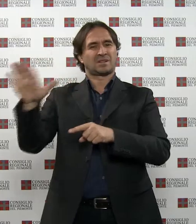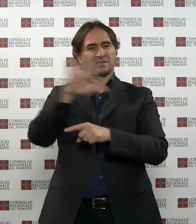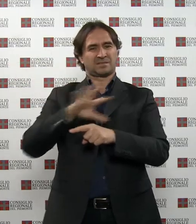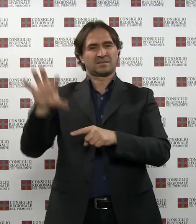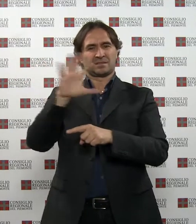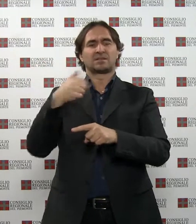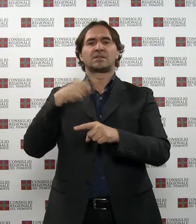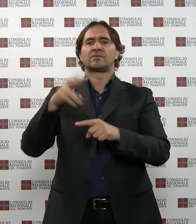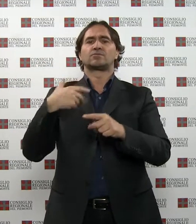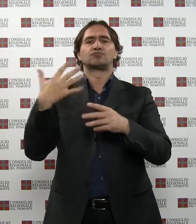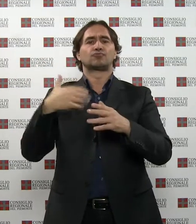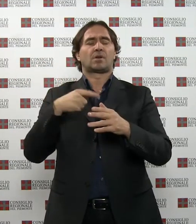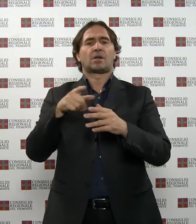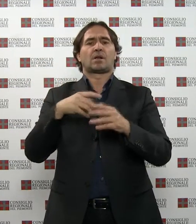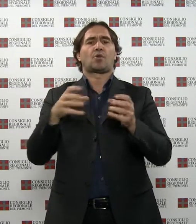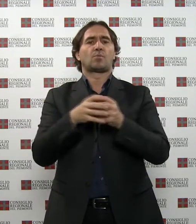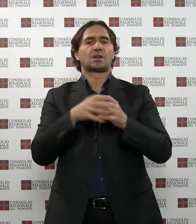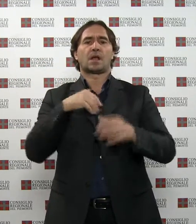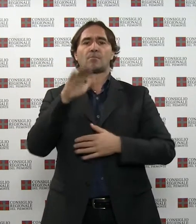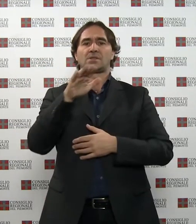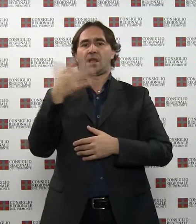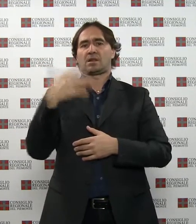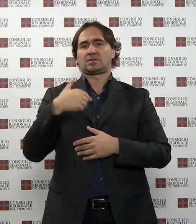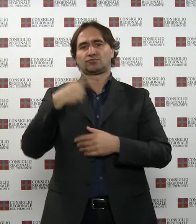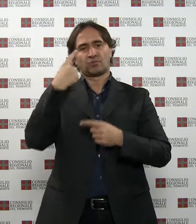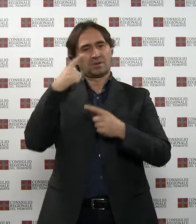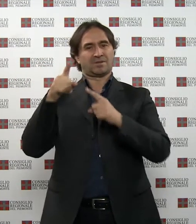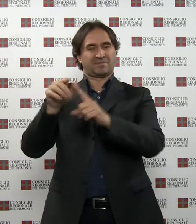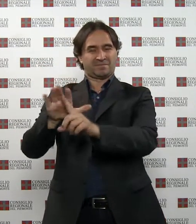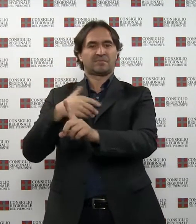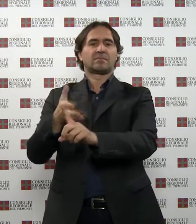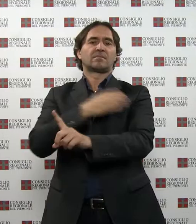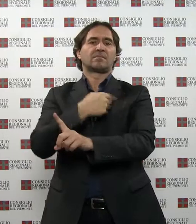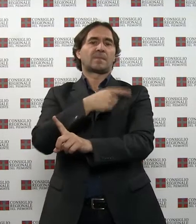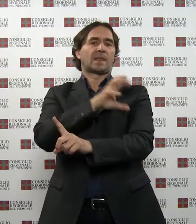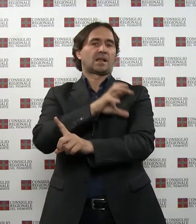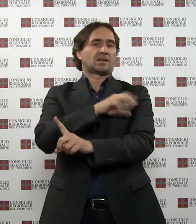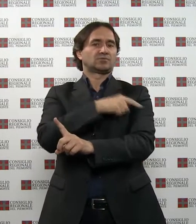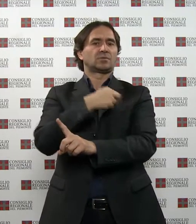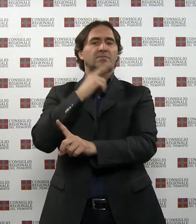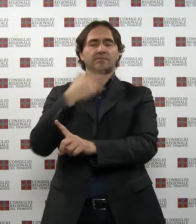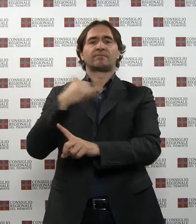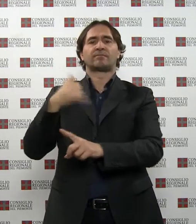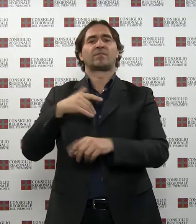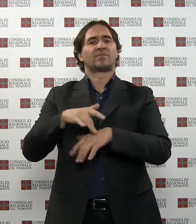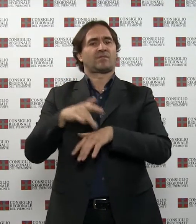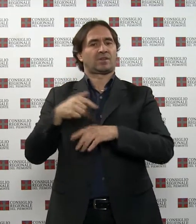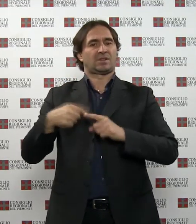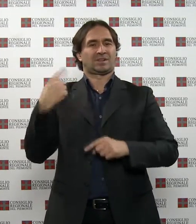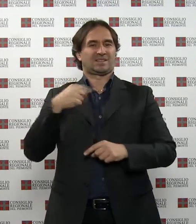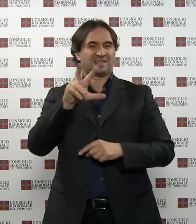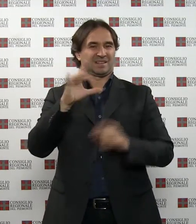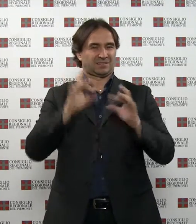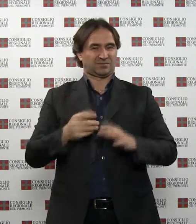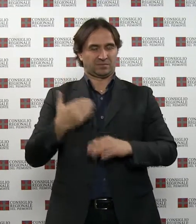già attribuite alle comunità montane, su cui il Consiglio delle autonomie locali aveva dato parere favorevole lo scorso 3